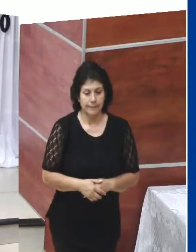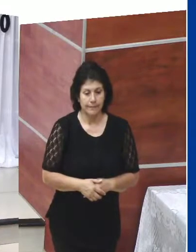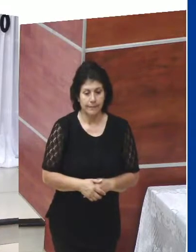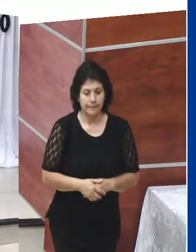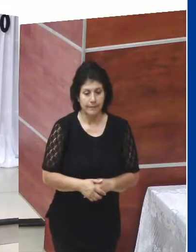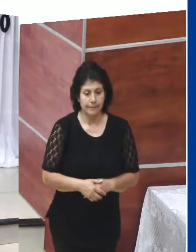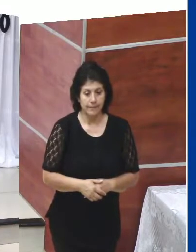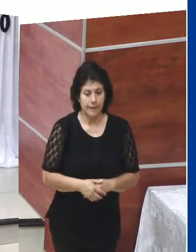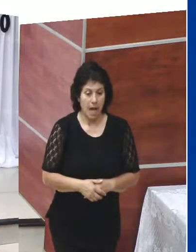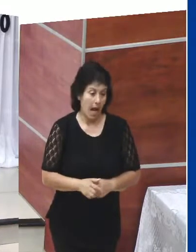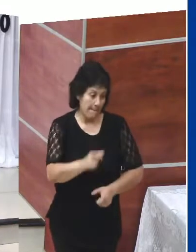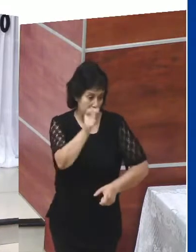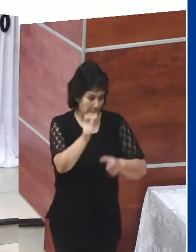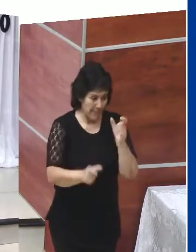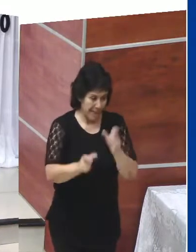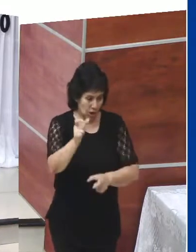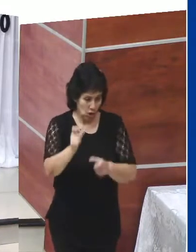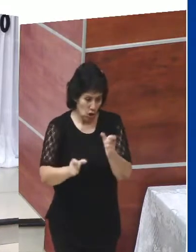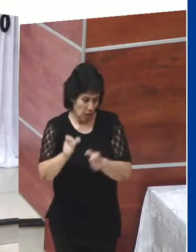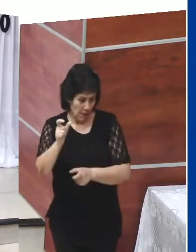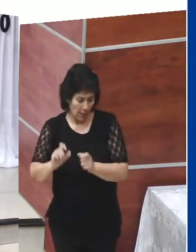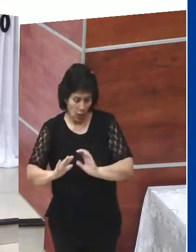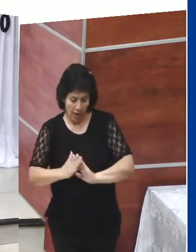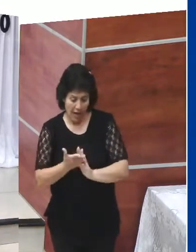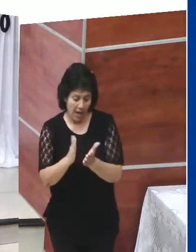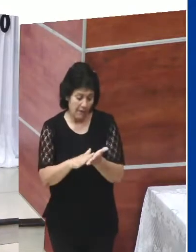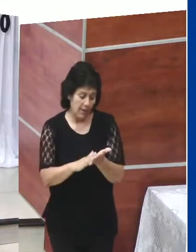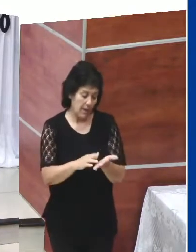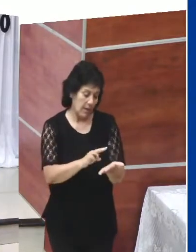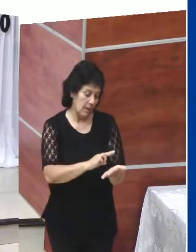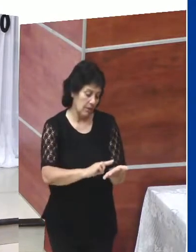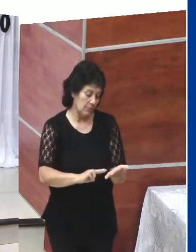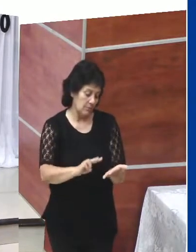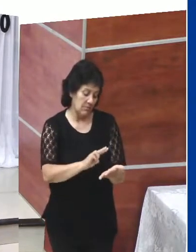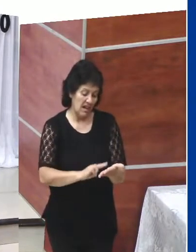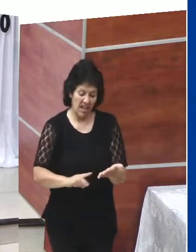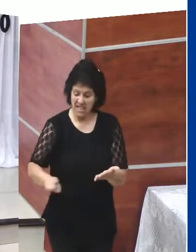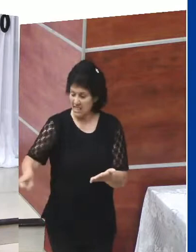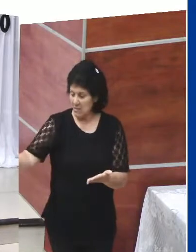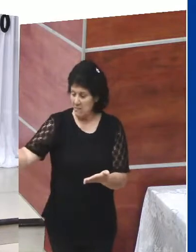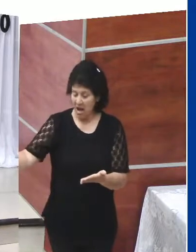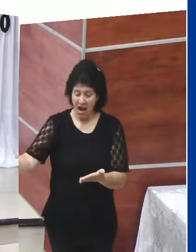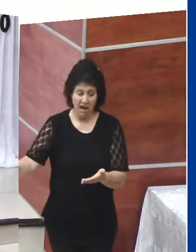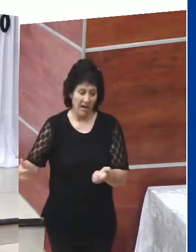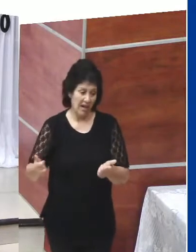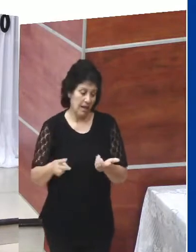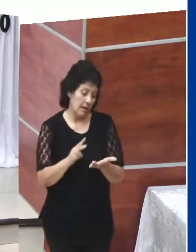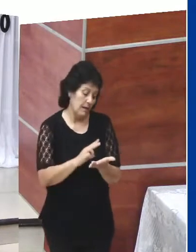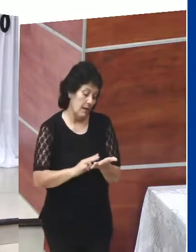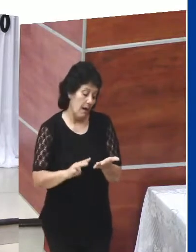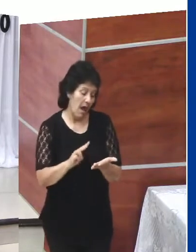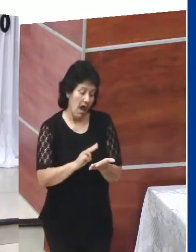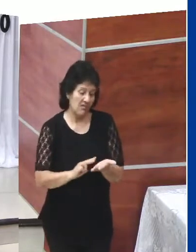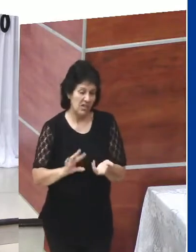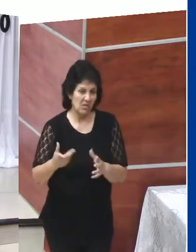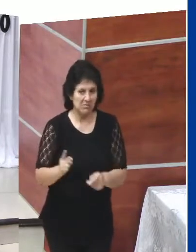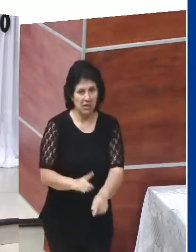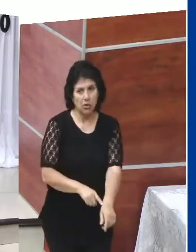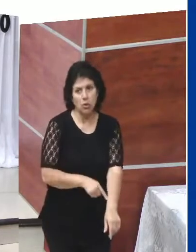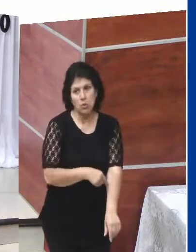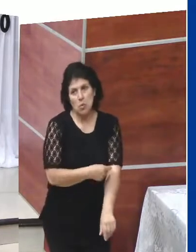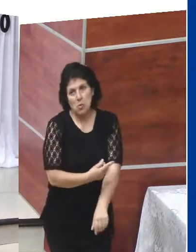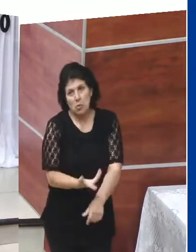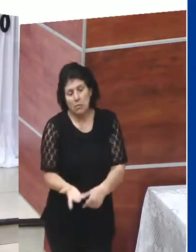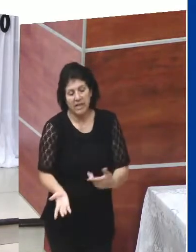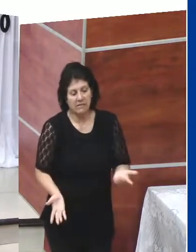Hay muchísimas personas que leen la Biblia en el púlpito y de forma a veces monótona y